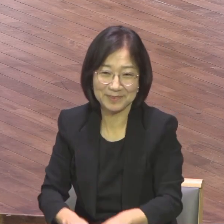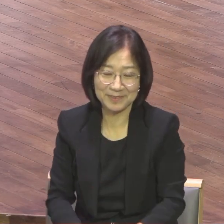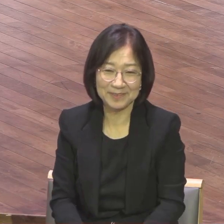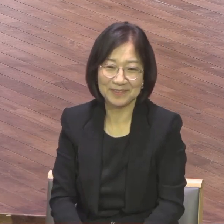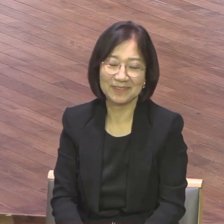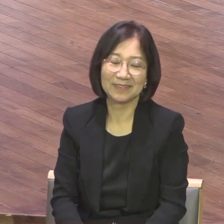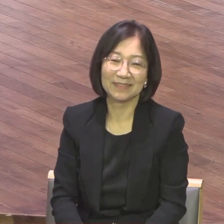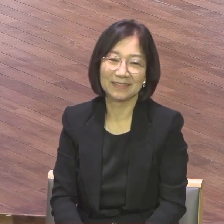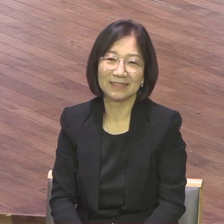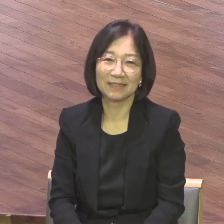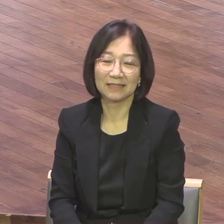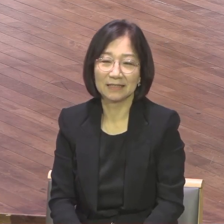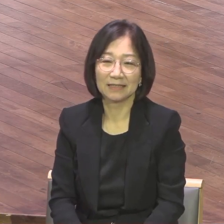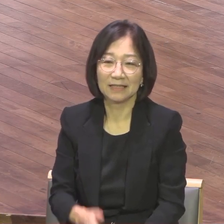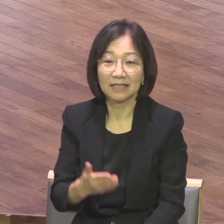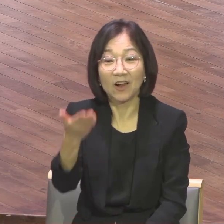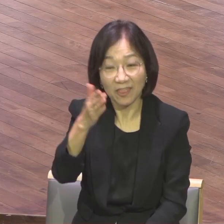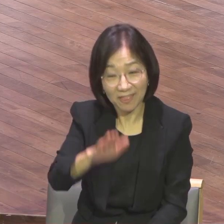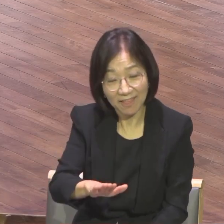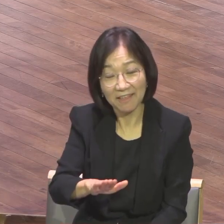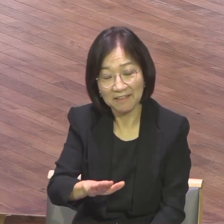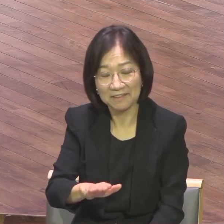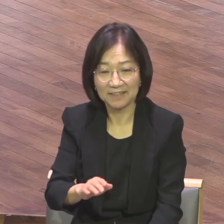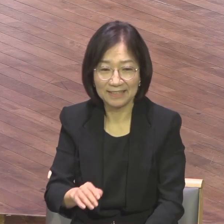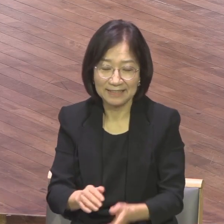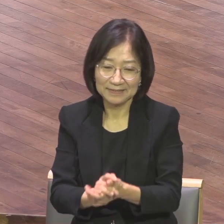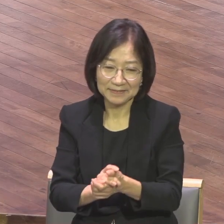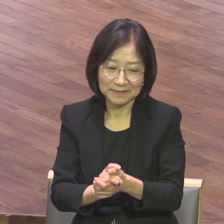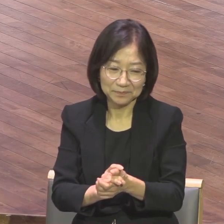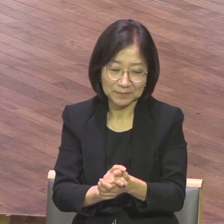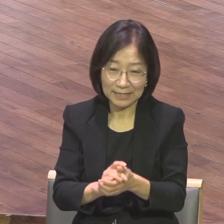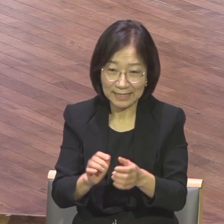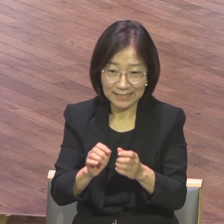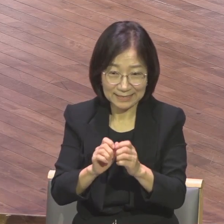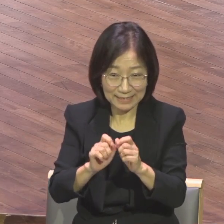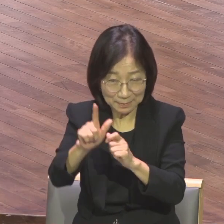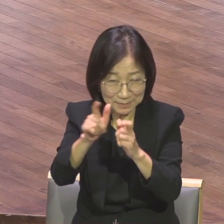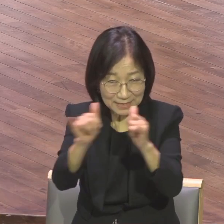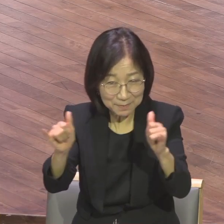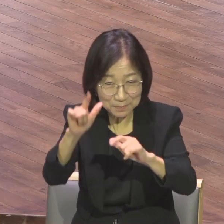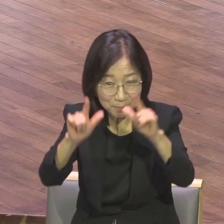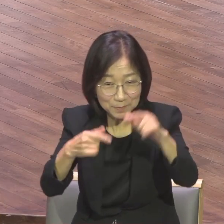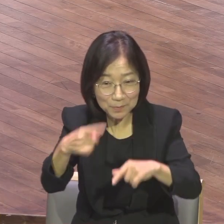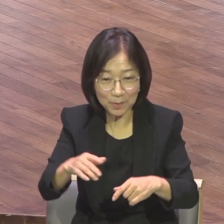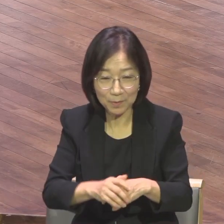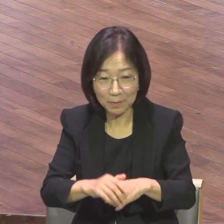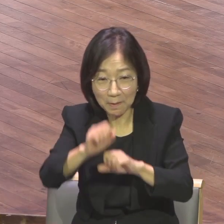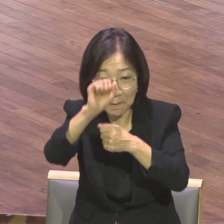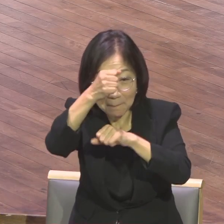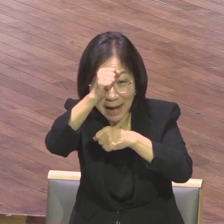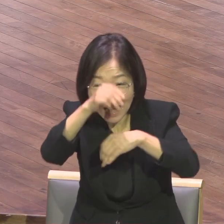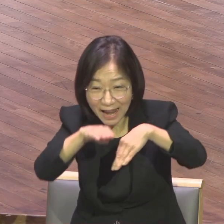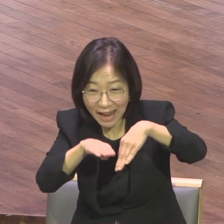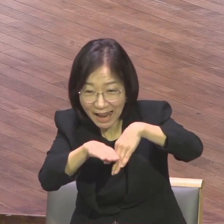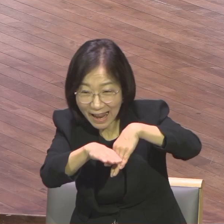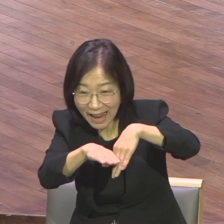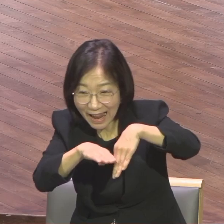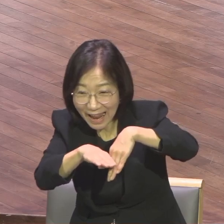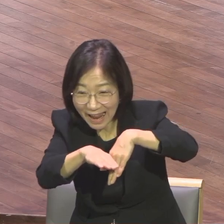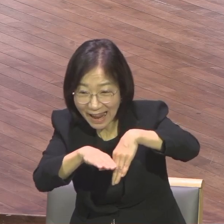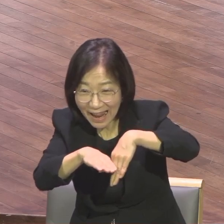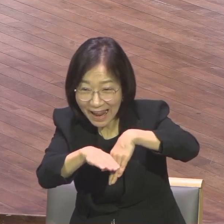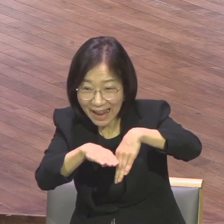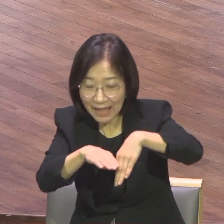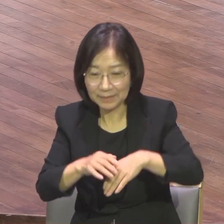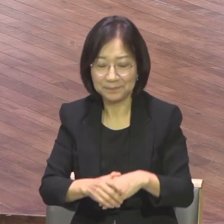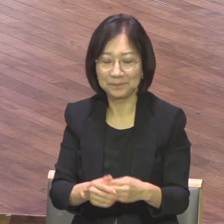그런데 이 안에 푹 빠지지 못하고요 발목만 딱 담그고 있어요. 발목만 담그고 있어요. 응?